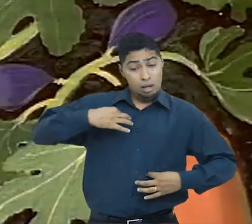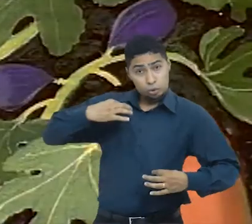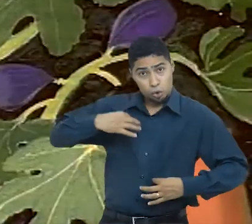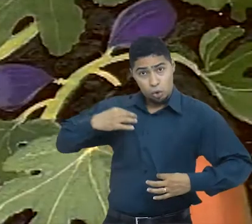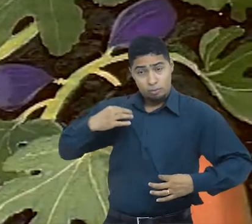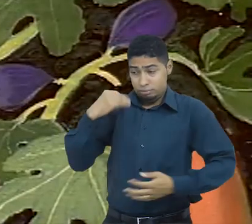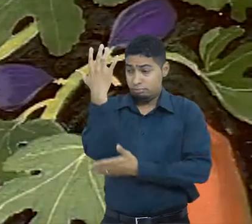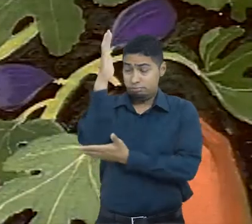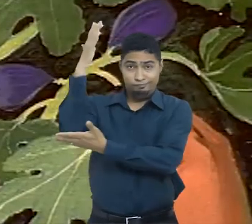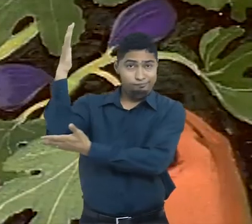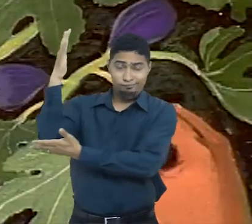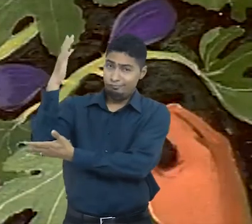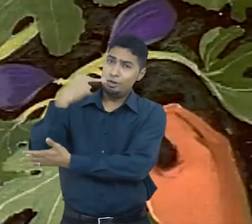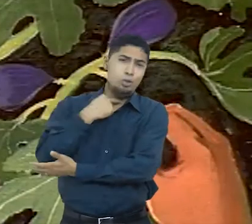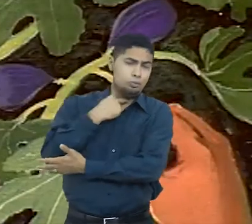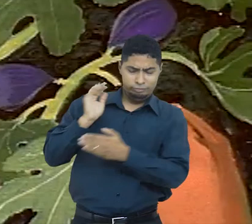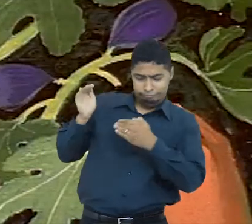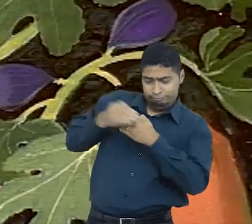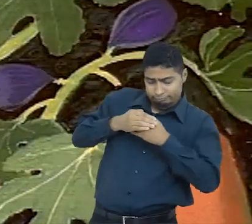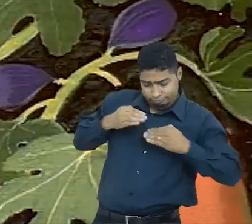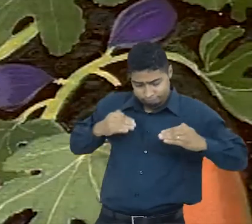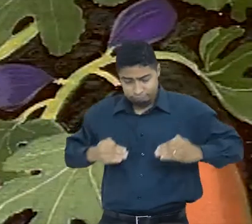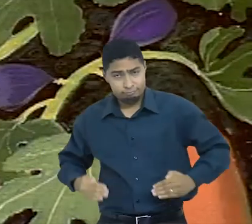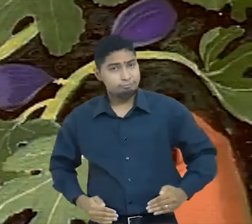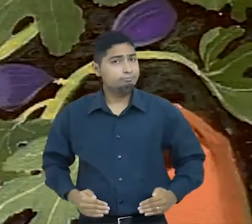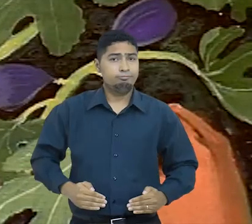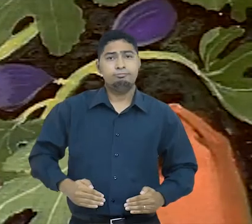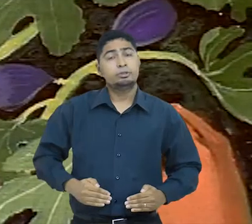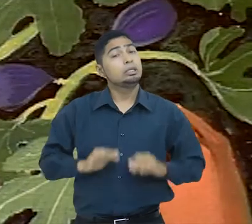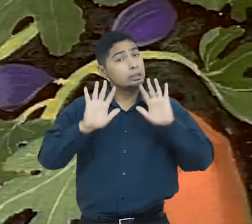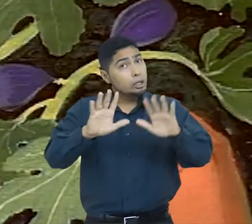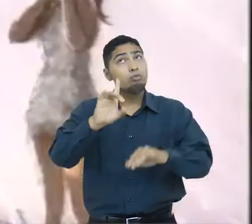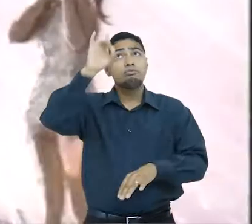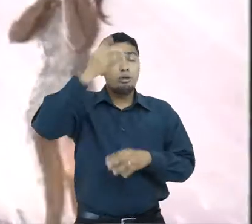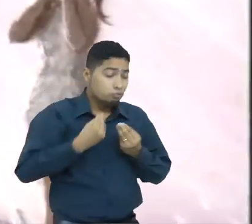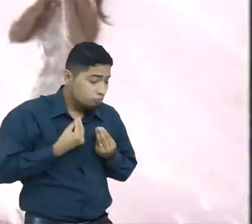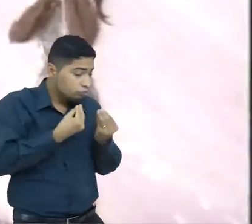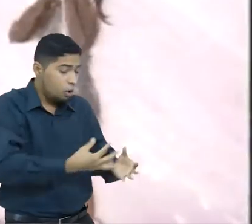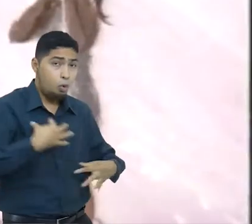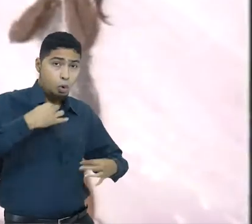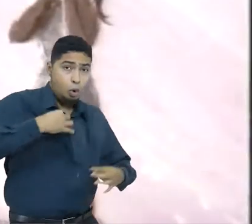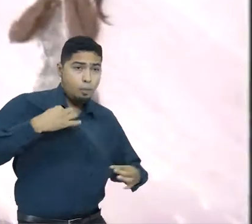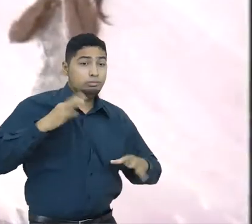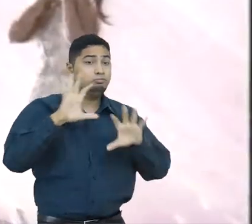As roupas de folhas não cobriam Adão e Eva. Deus então lhes fez roupas de pele de